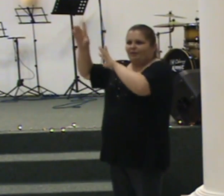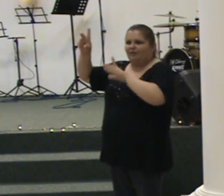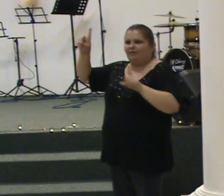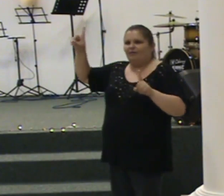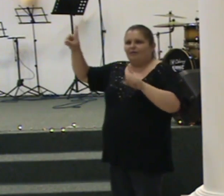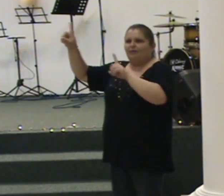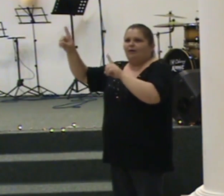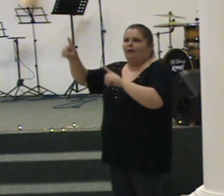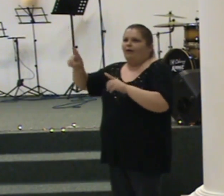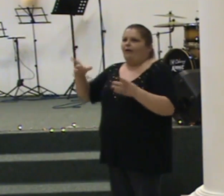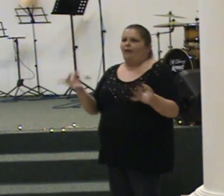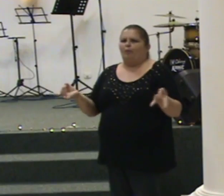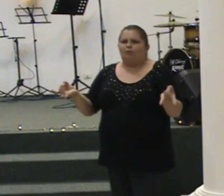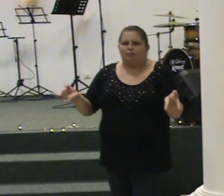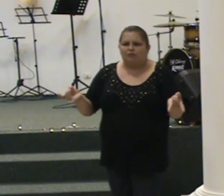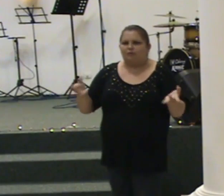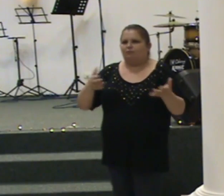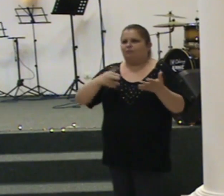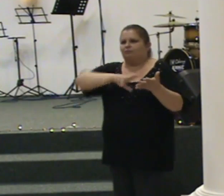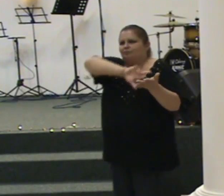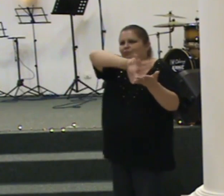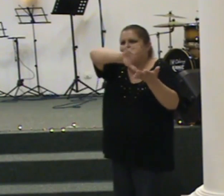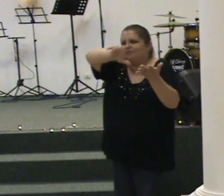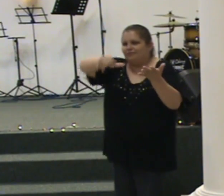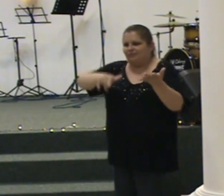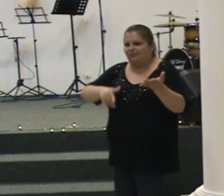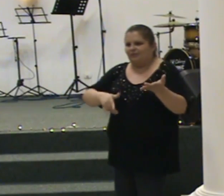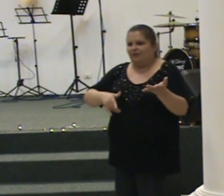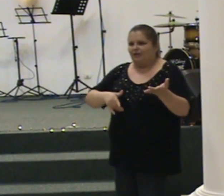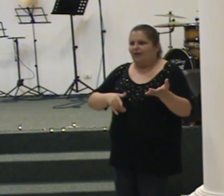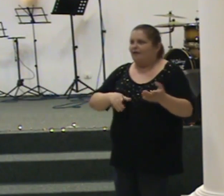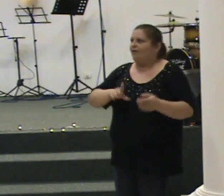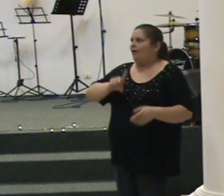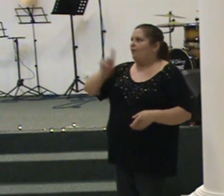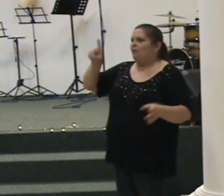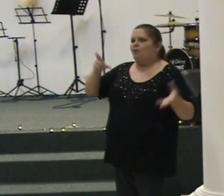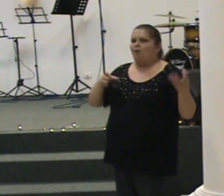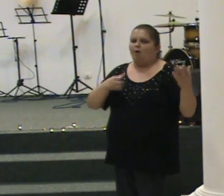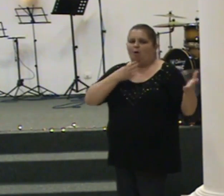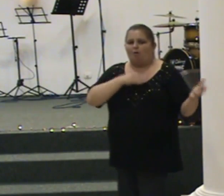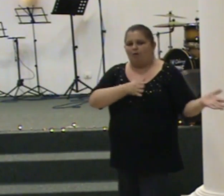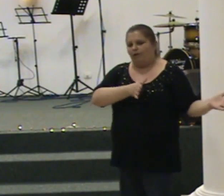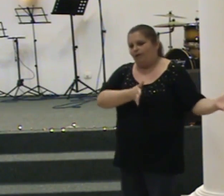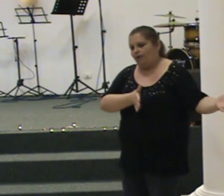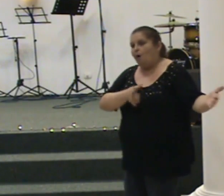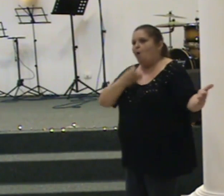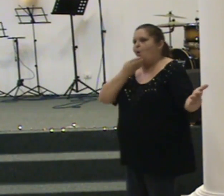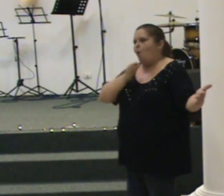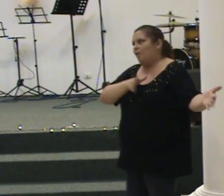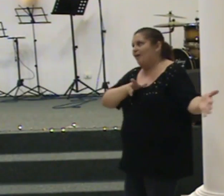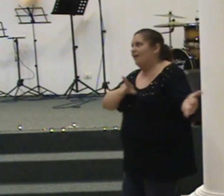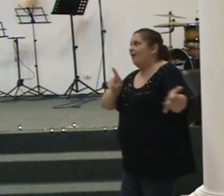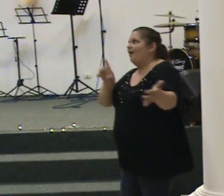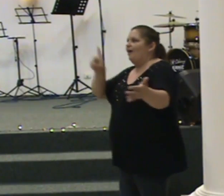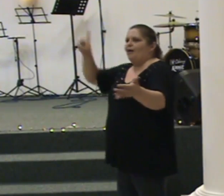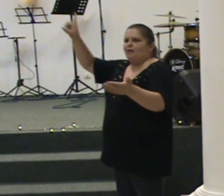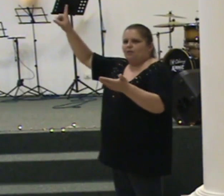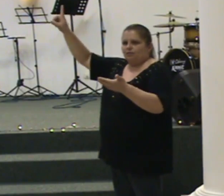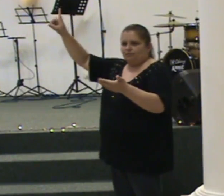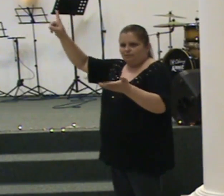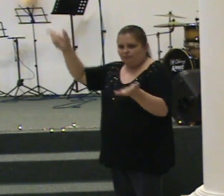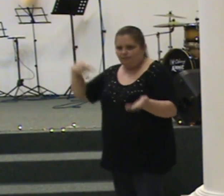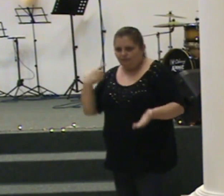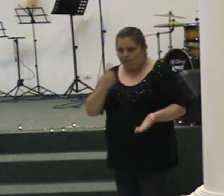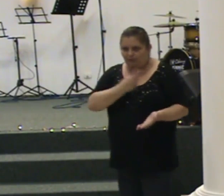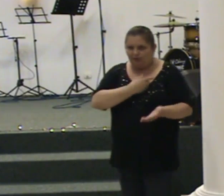conhece, o budismo, eles têm um propósito muito semelhante, que é levar o homem a Deus. O